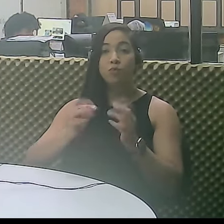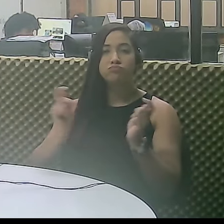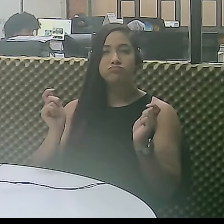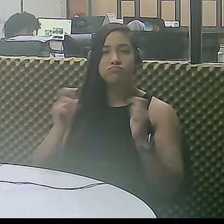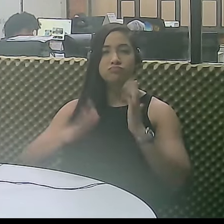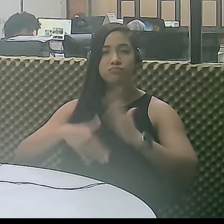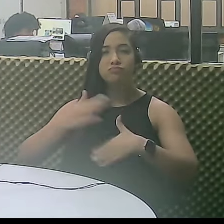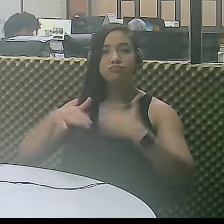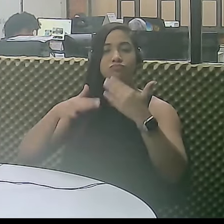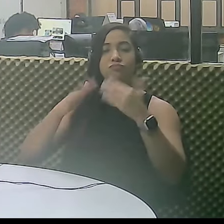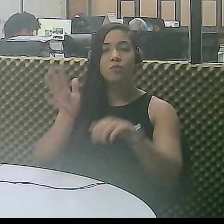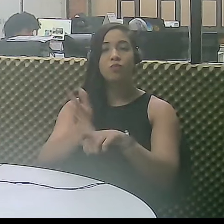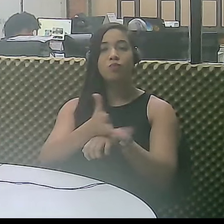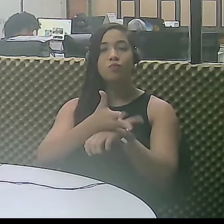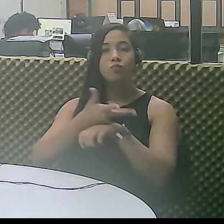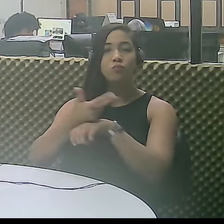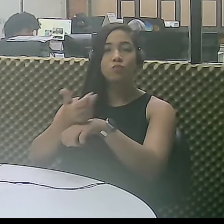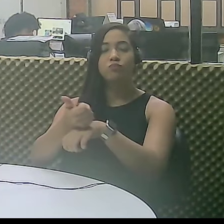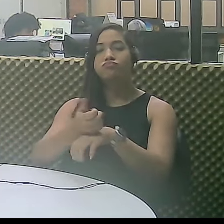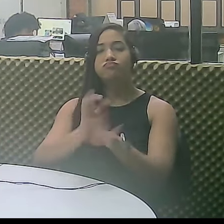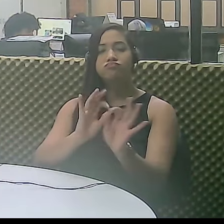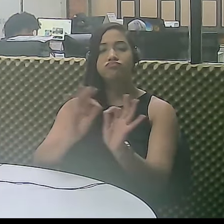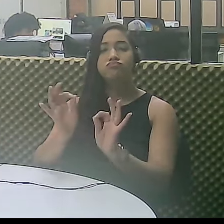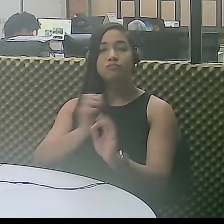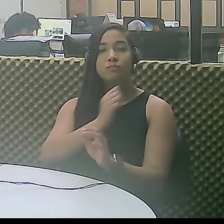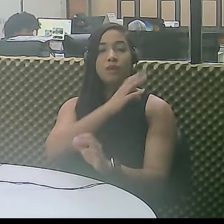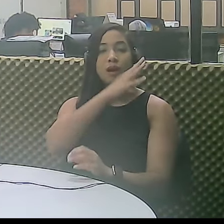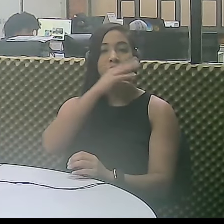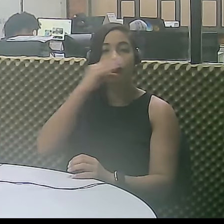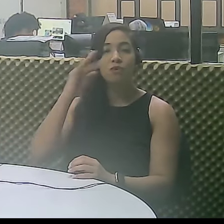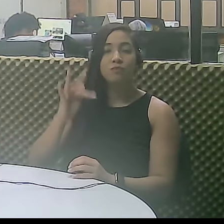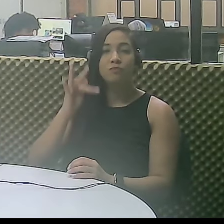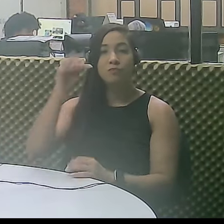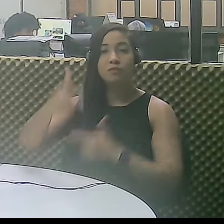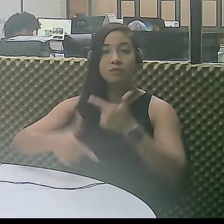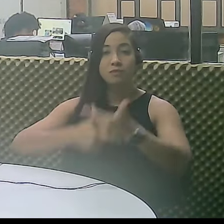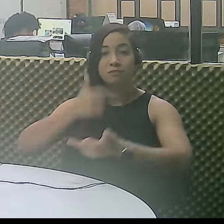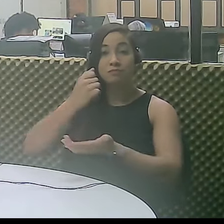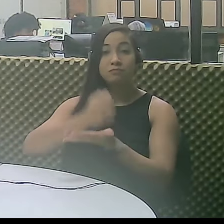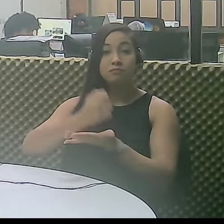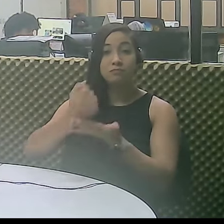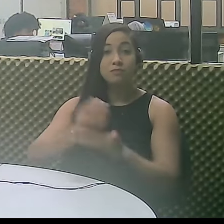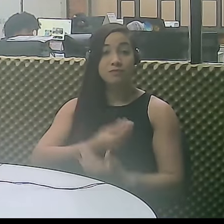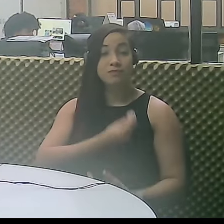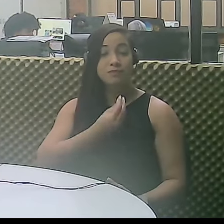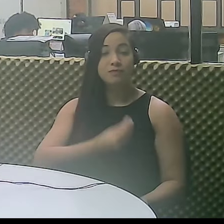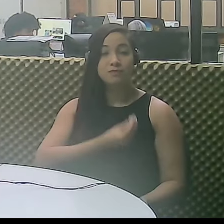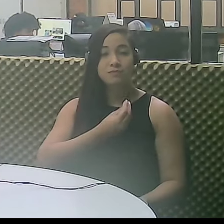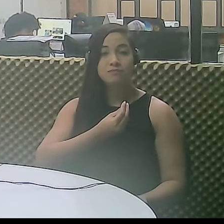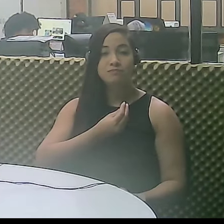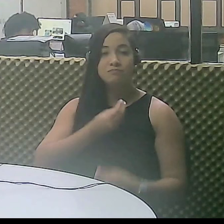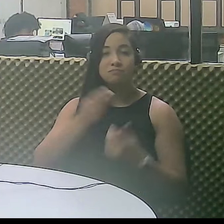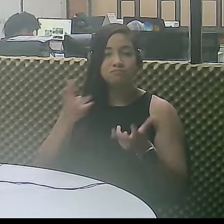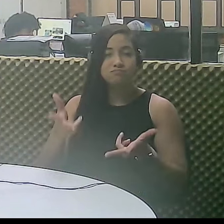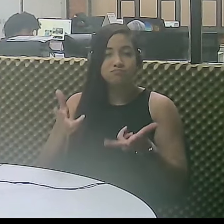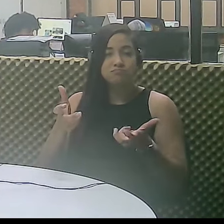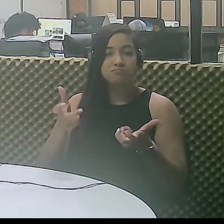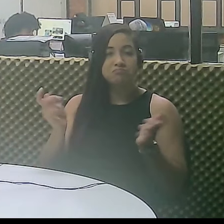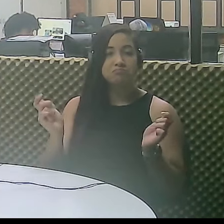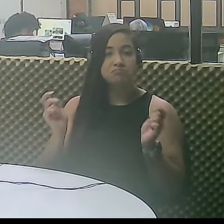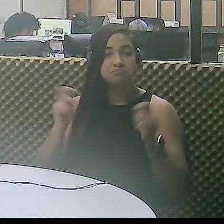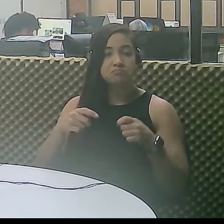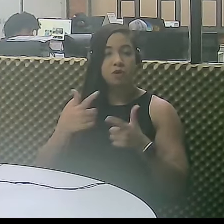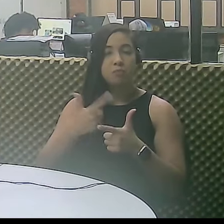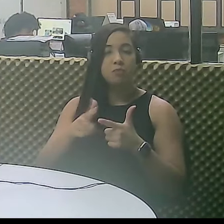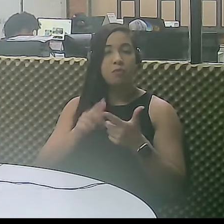possibilitam o desenvolvimento de habilidades que preparam os adolescentes para o mercado de trabalho e para a vida, despertando aptidões para